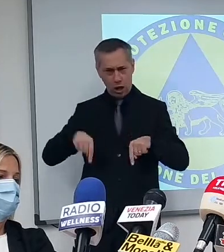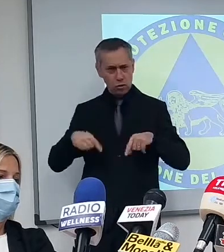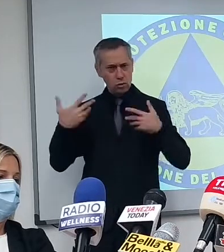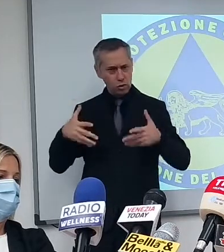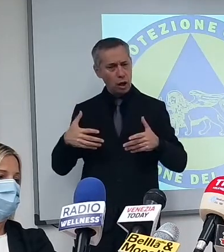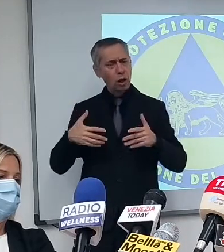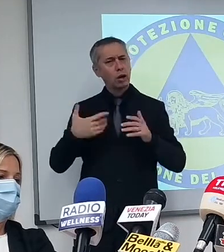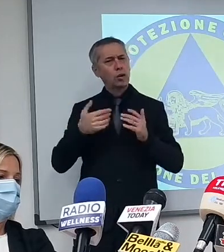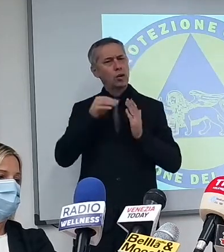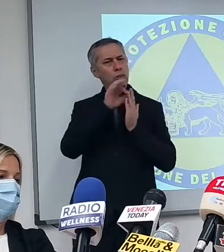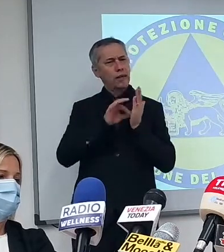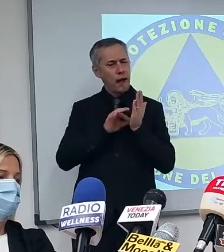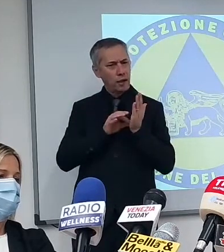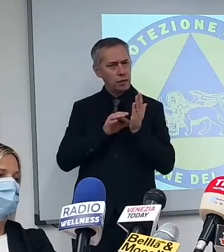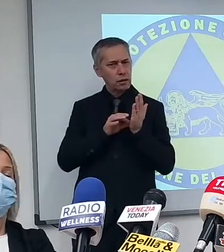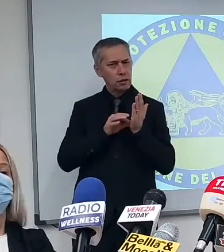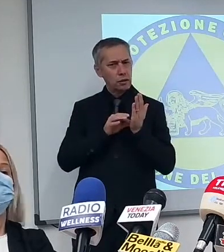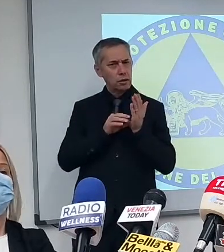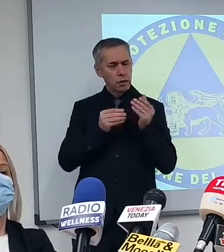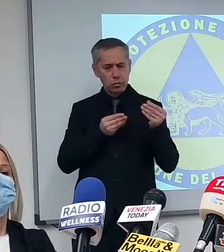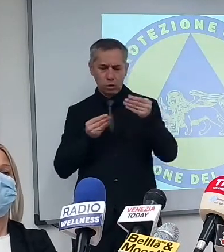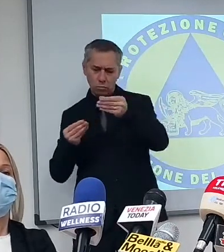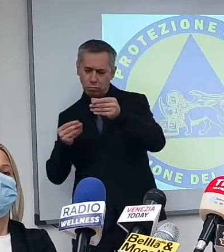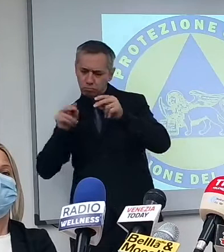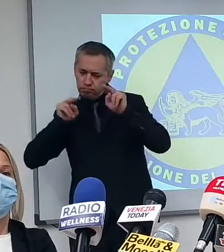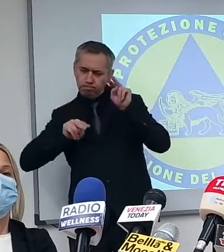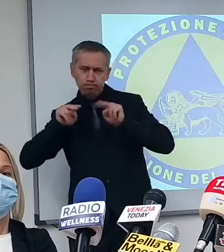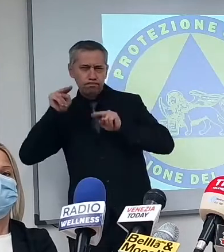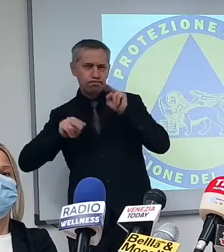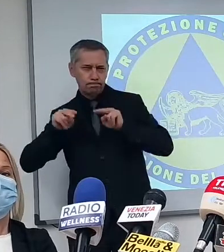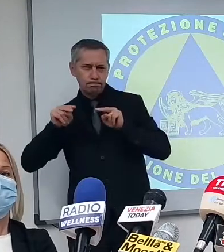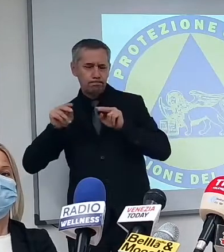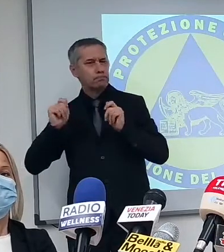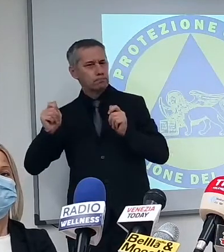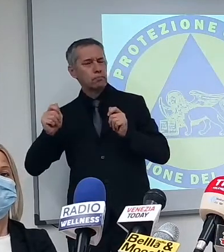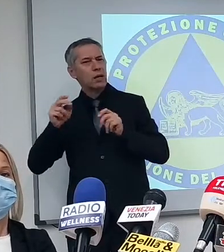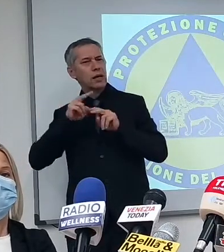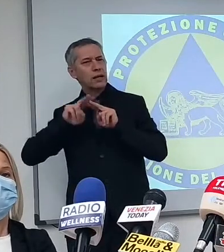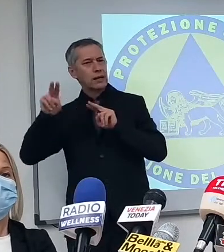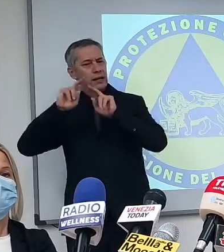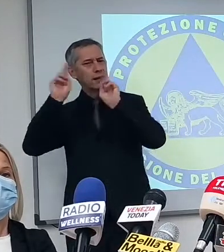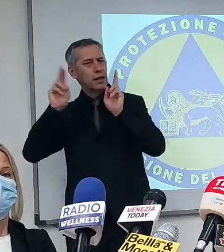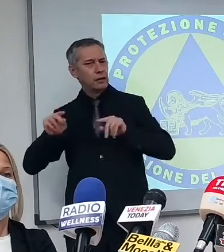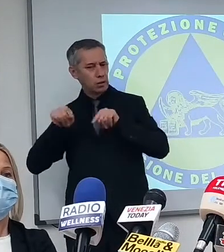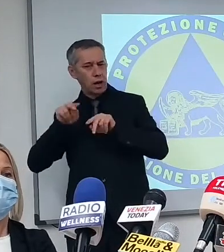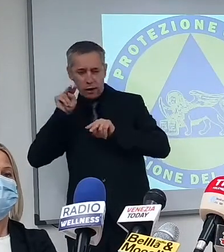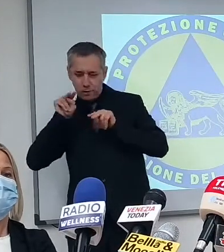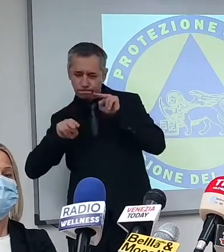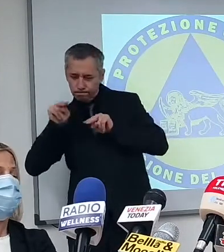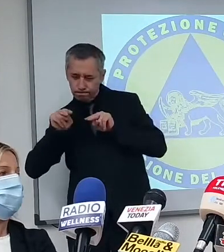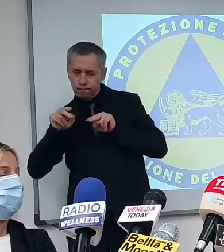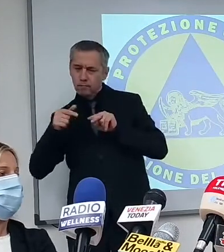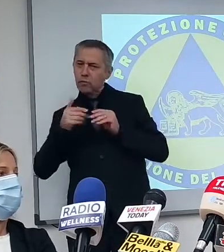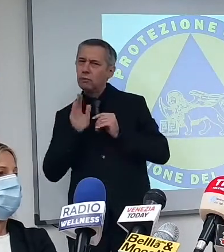sono in corso di sottomissione a una rivista internazionale, che ci mostrano come effettivamente la terapia